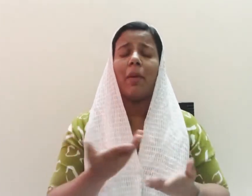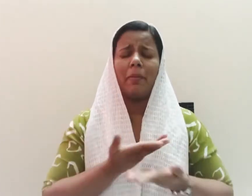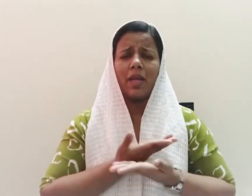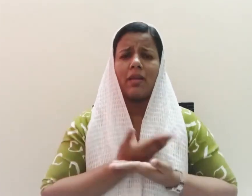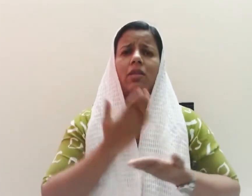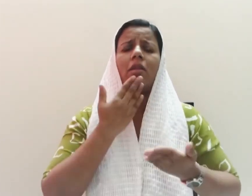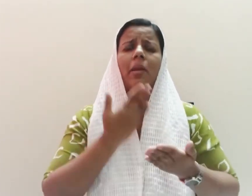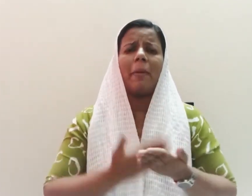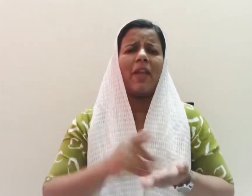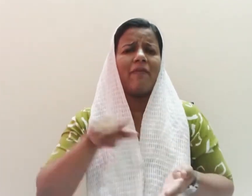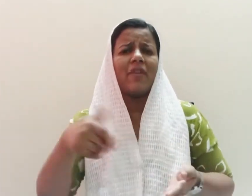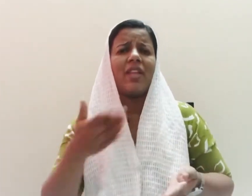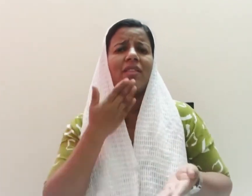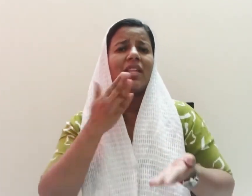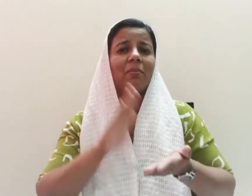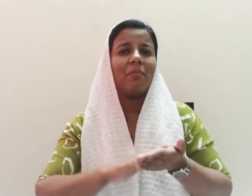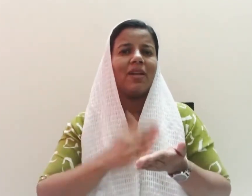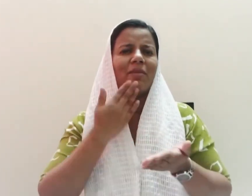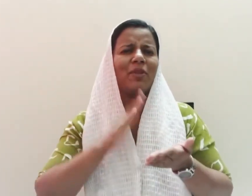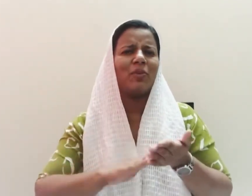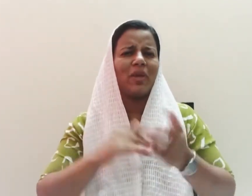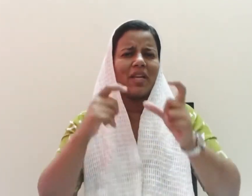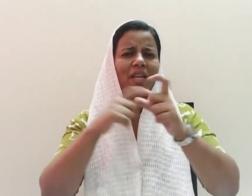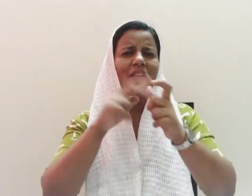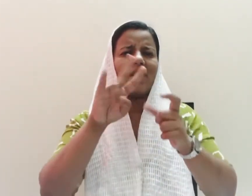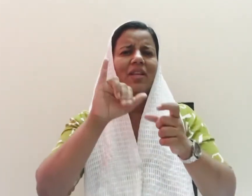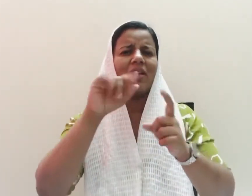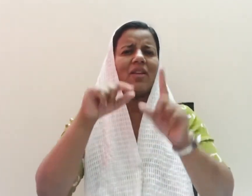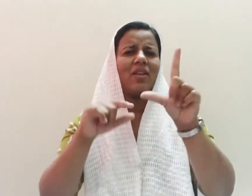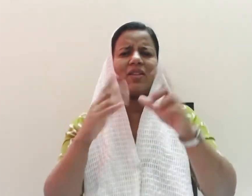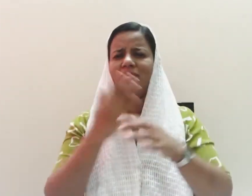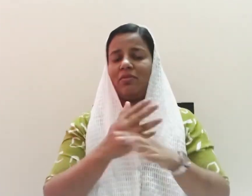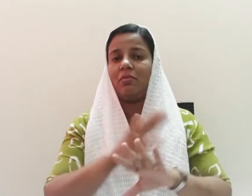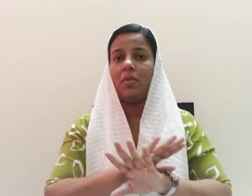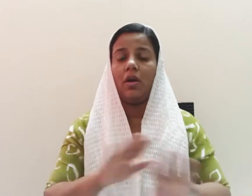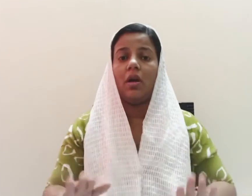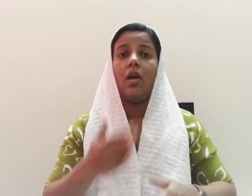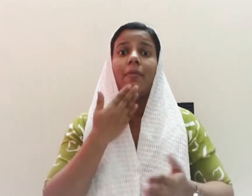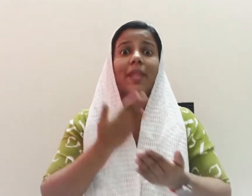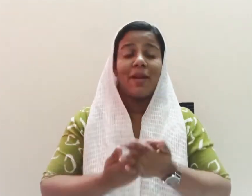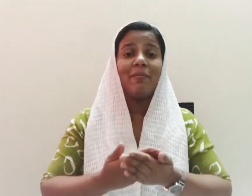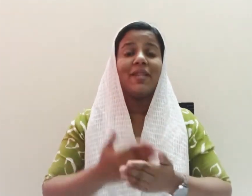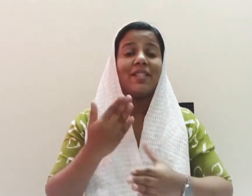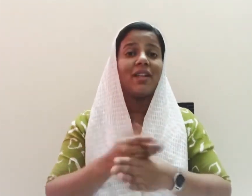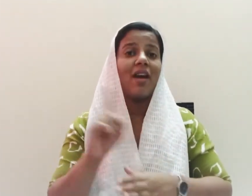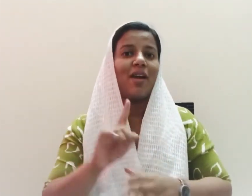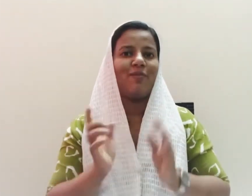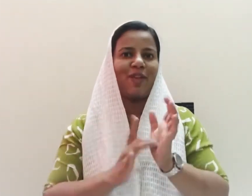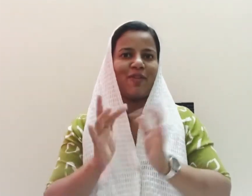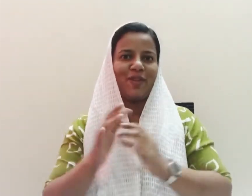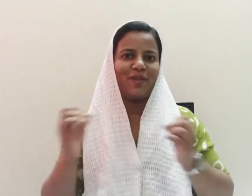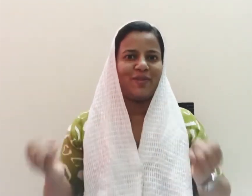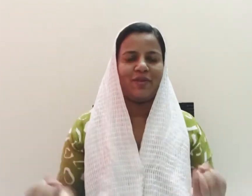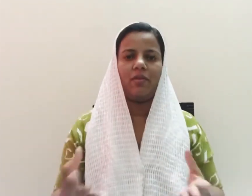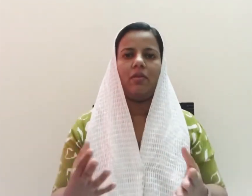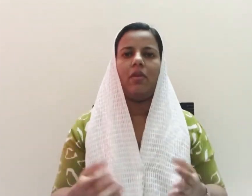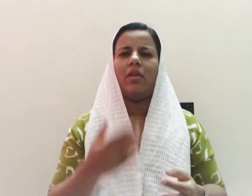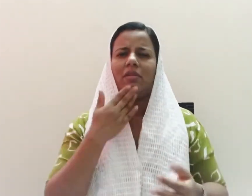പ്രിയനെ, നന്മയല്ലാതെ തിന്മ അനുകരിക്കരുത്. കാരണം നന്മ ചെയ്യുന്നവൻ ദൈവത്തിൽ നിന്നുള്ളവനാകുന്നു, തിന്മ ചെയ്യുന്നവൻ ദൈവത്തെ കണ്ടിട്ടില്ല.